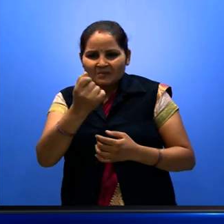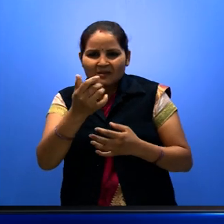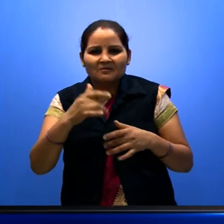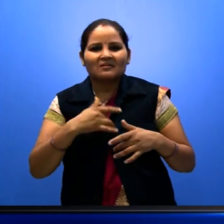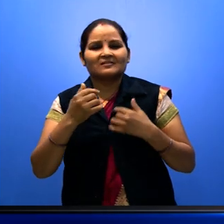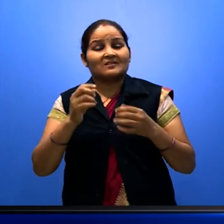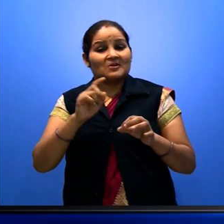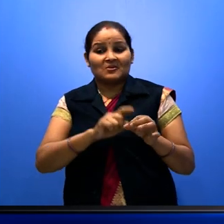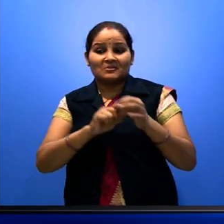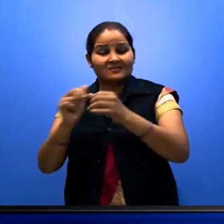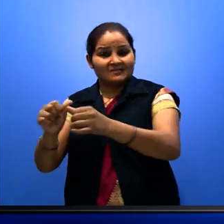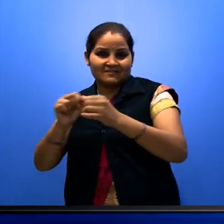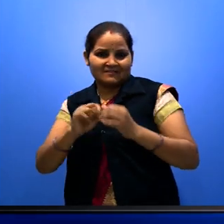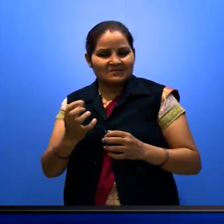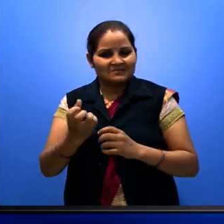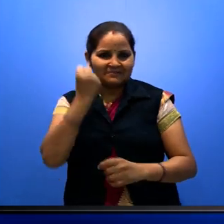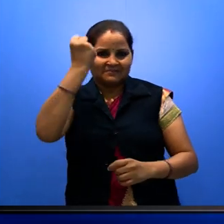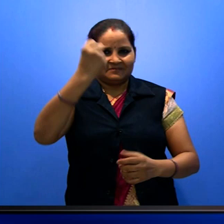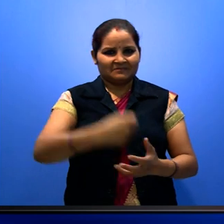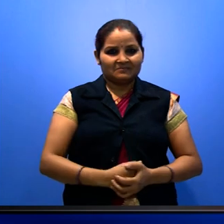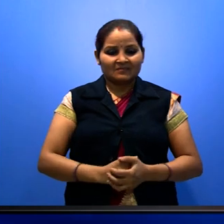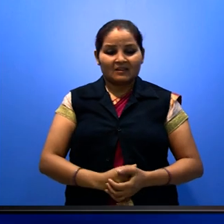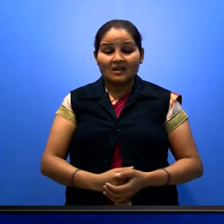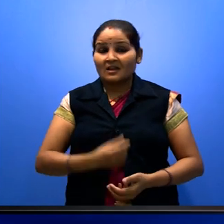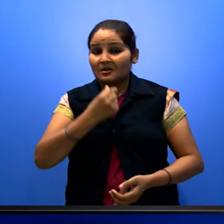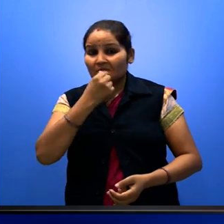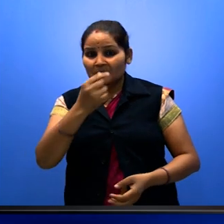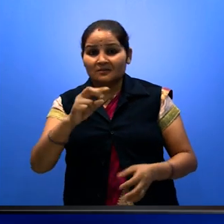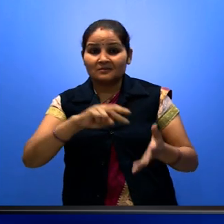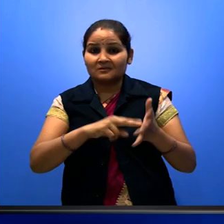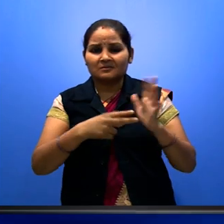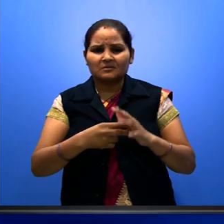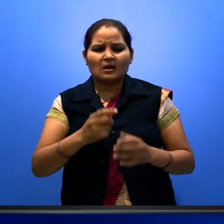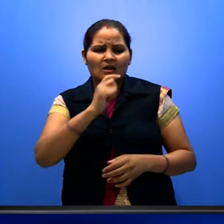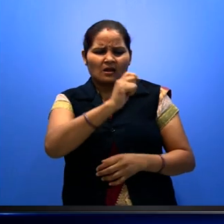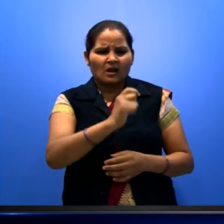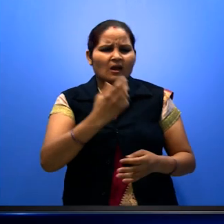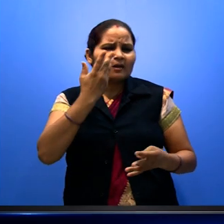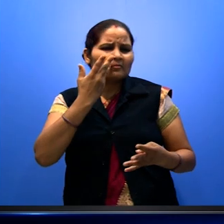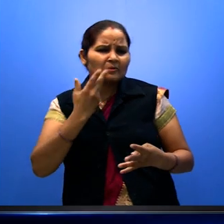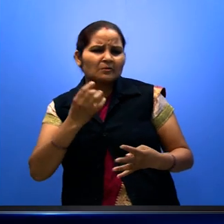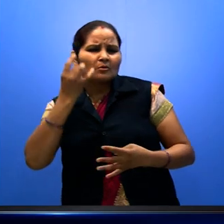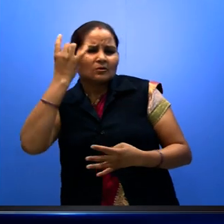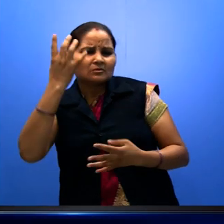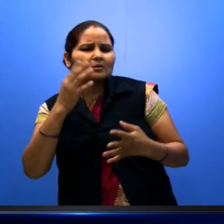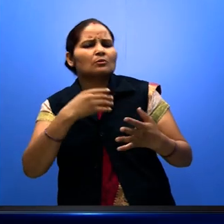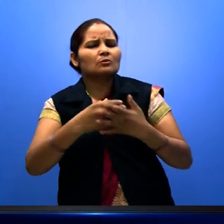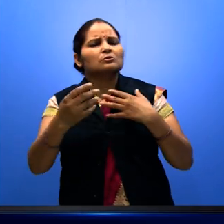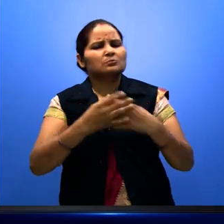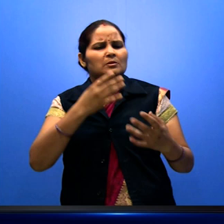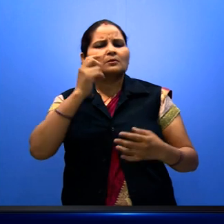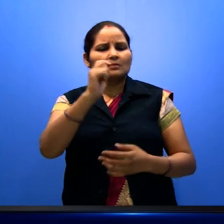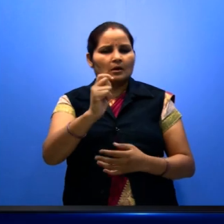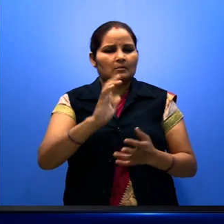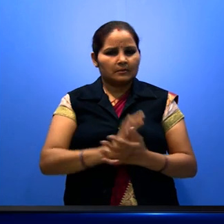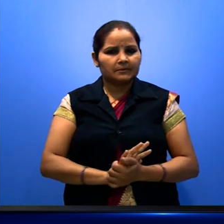मिला। कहने का तात्पर्य ये है कि काम क्रोध लोभ मोहंकार कोई भी